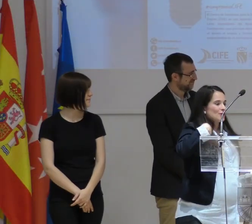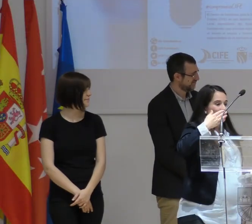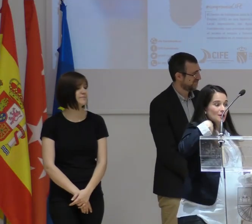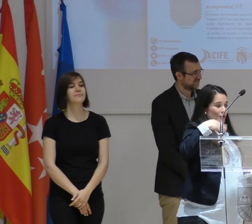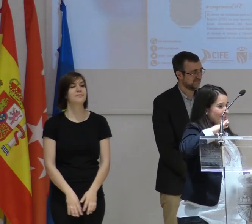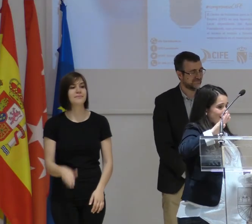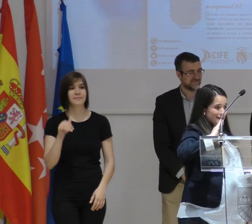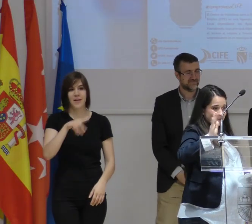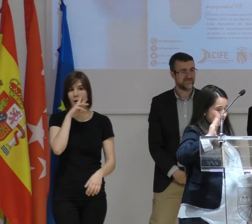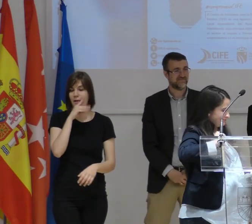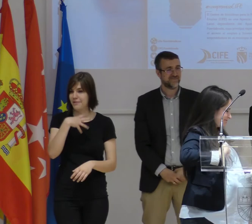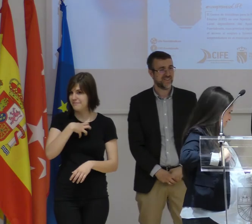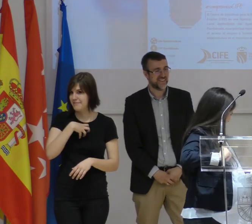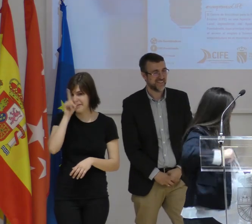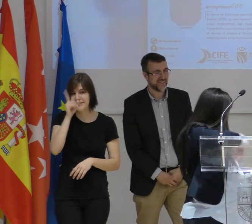Bueno, no sé si voy a poder hablar.